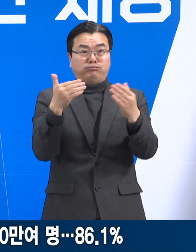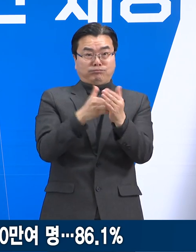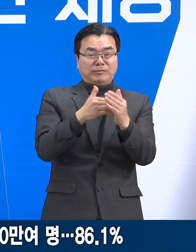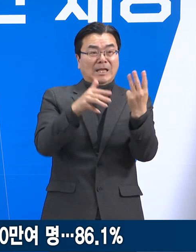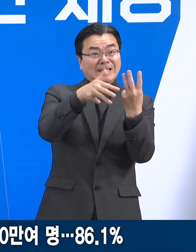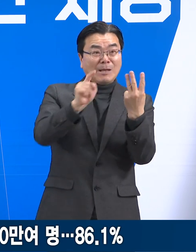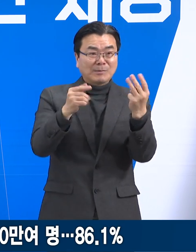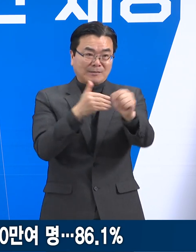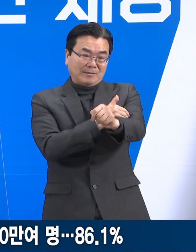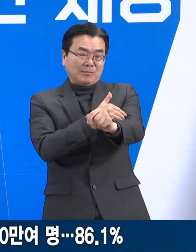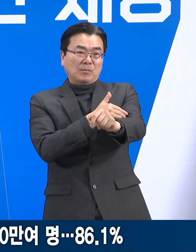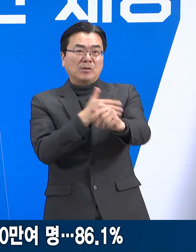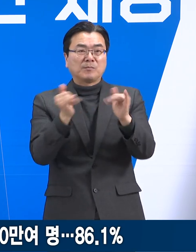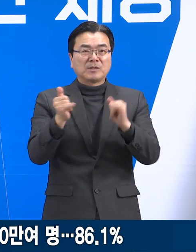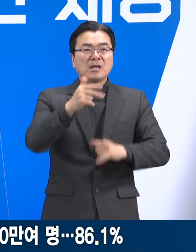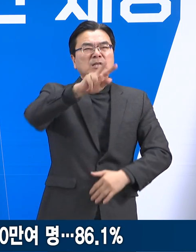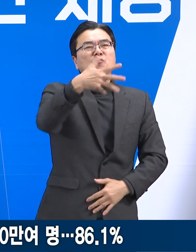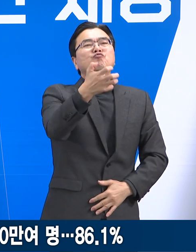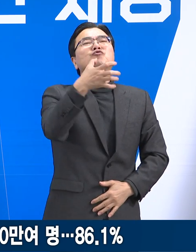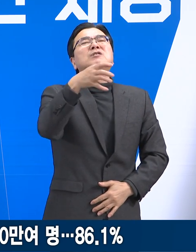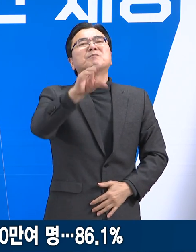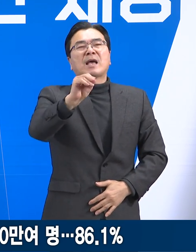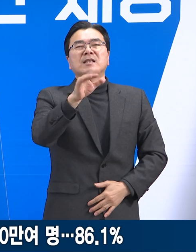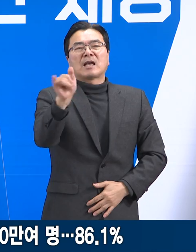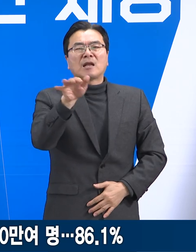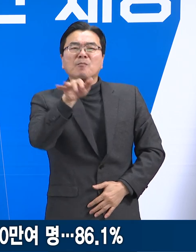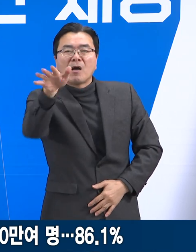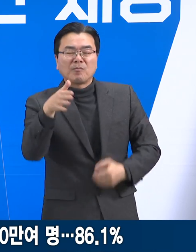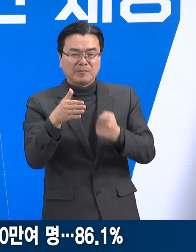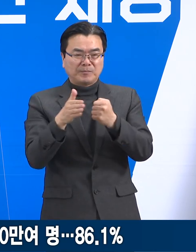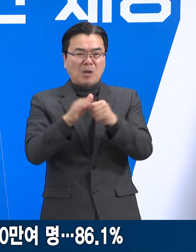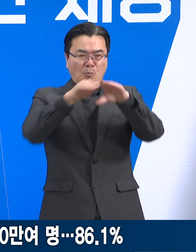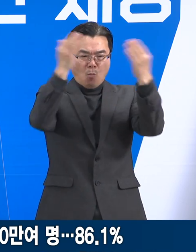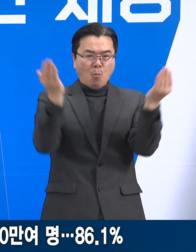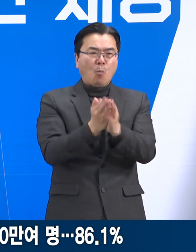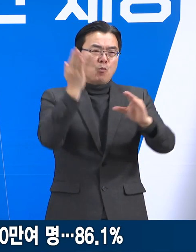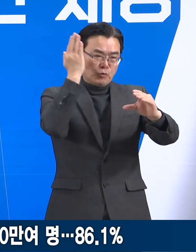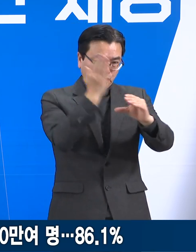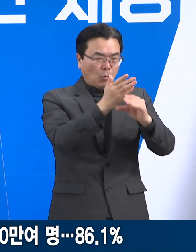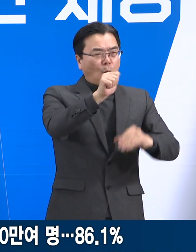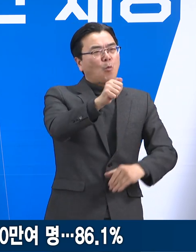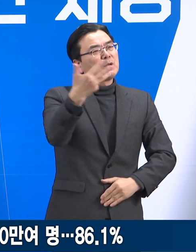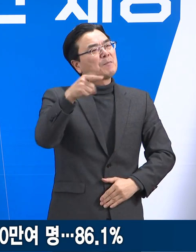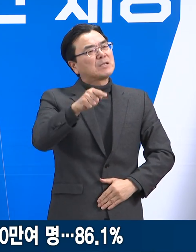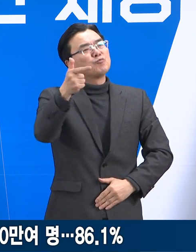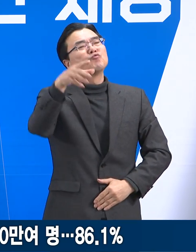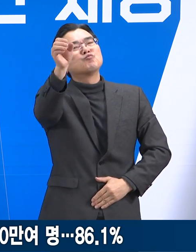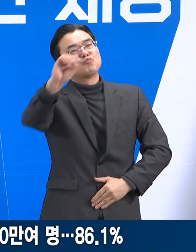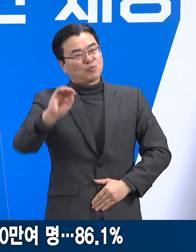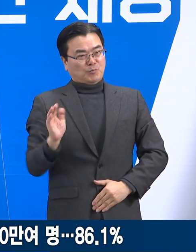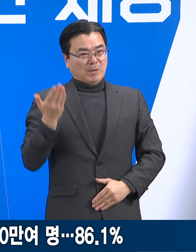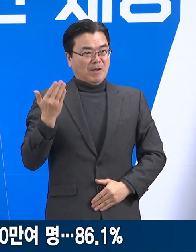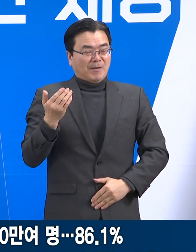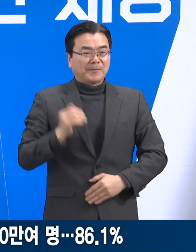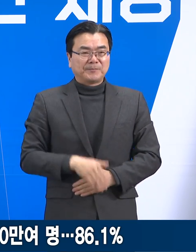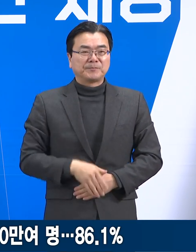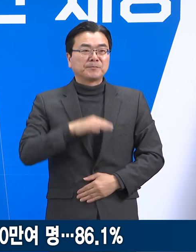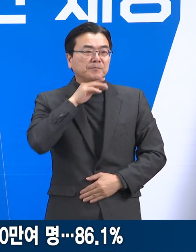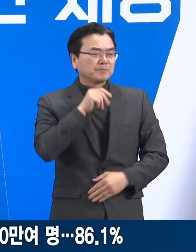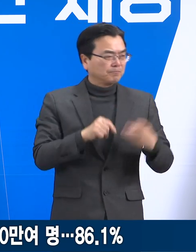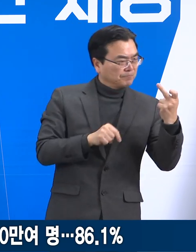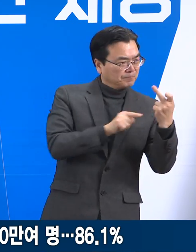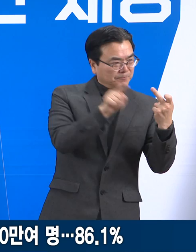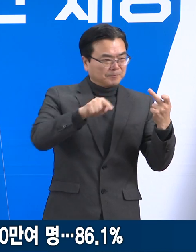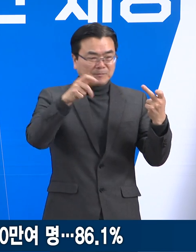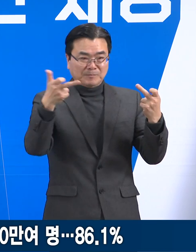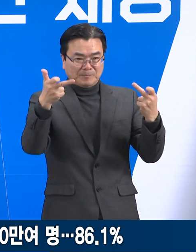접종자는 790만 707명으로 경기도 인구의 58.6%입니다. 12세에서 17세